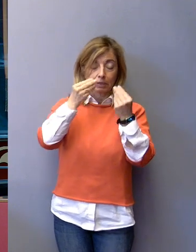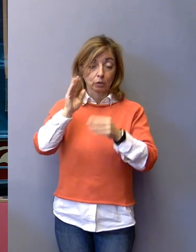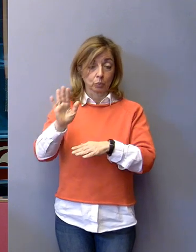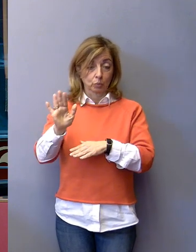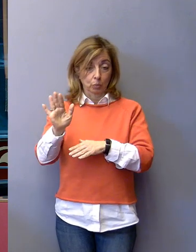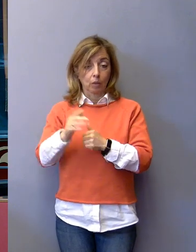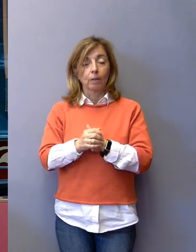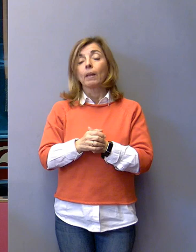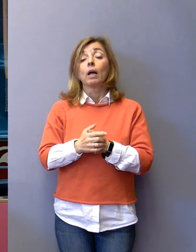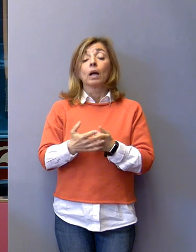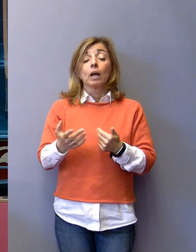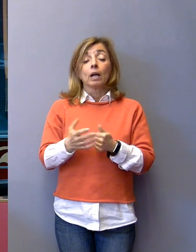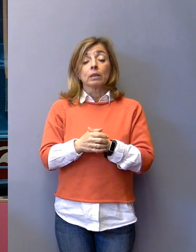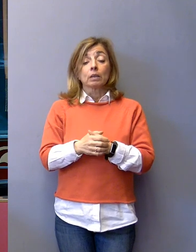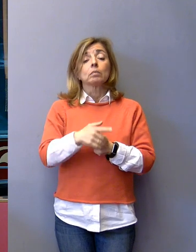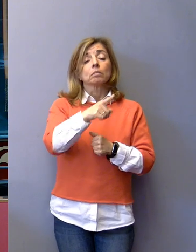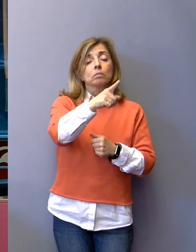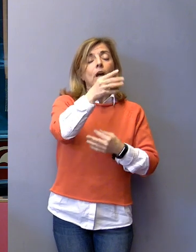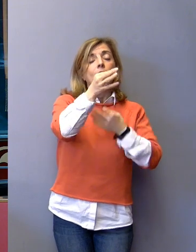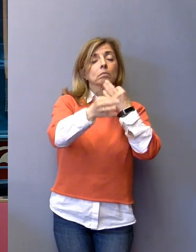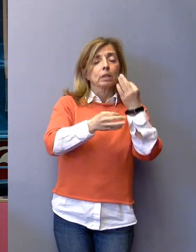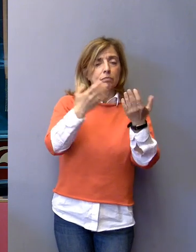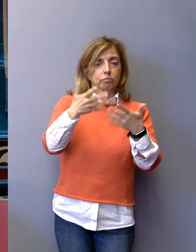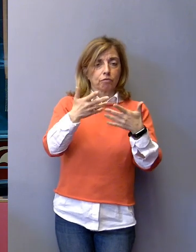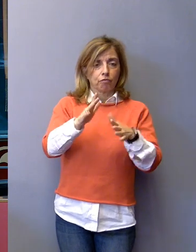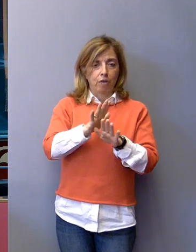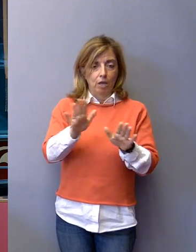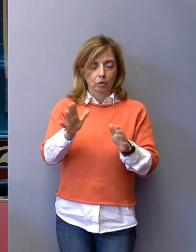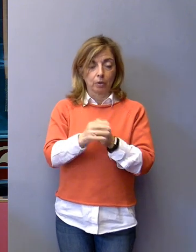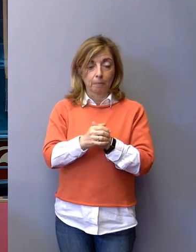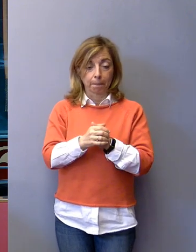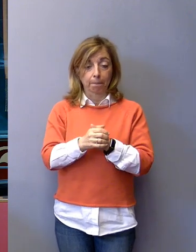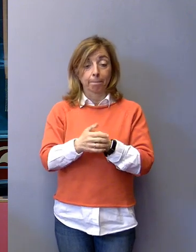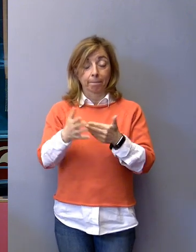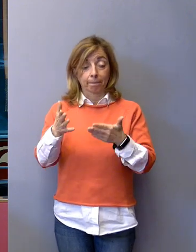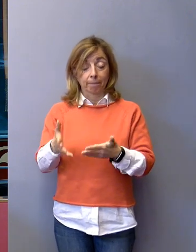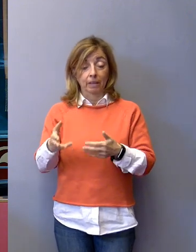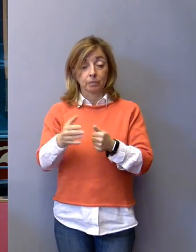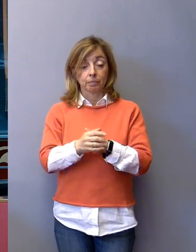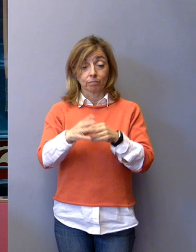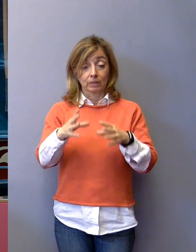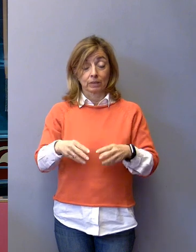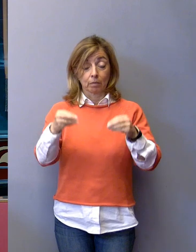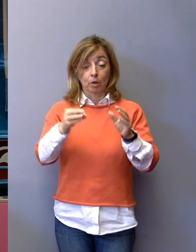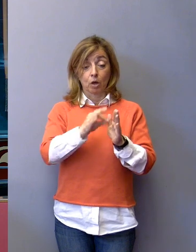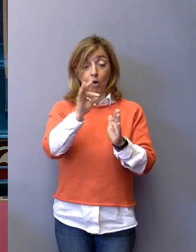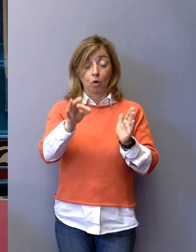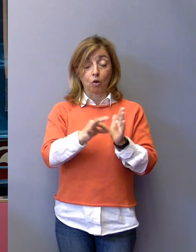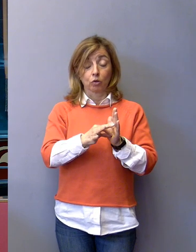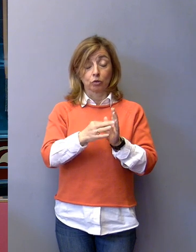che lei già ampiamente ha già presentato Quindi adesso partiamo dall'ordine del giorno